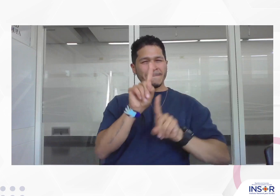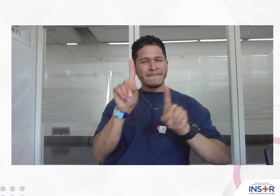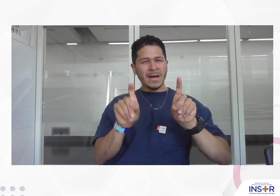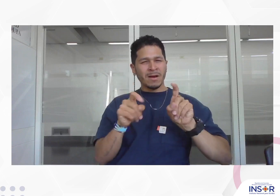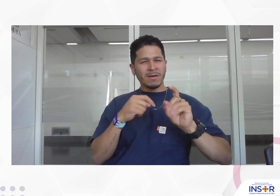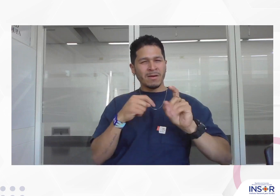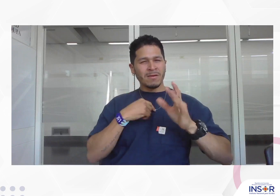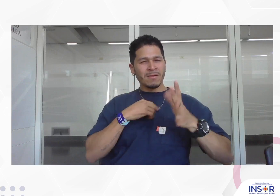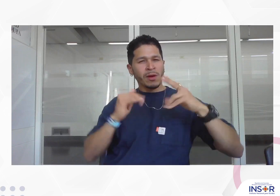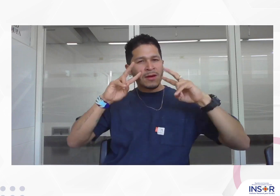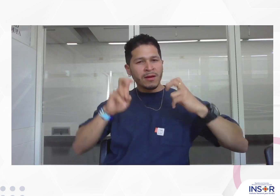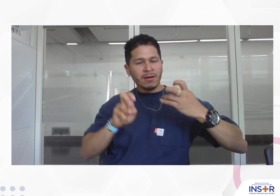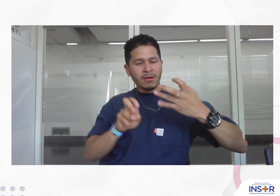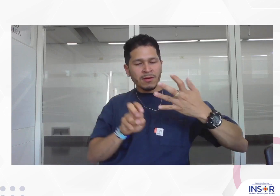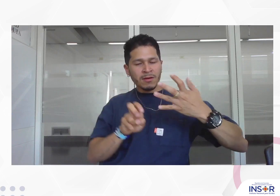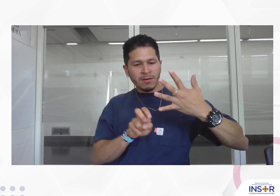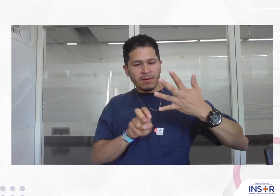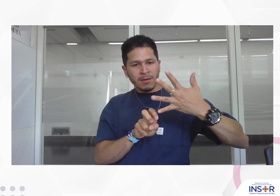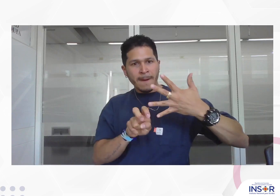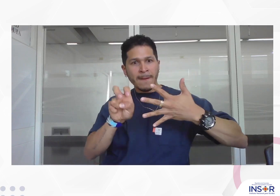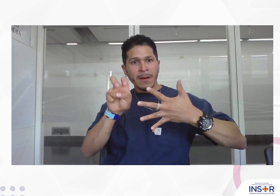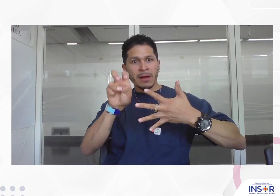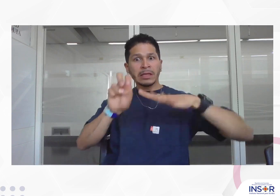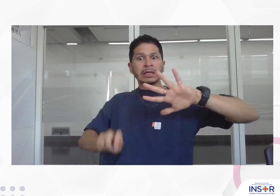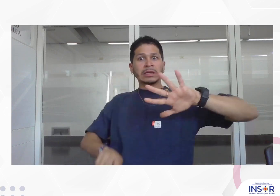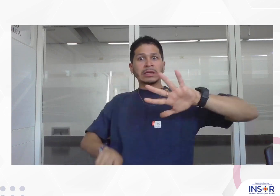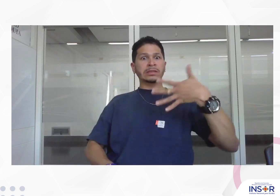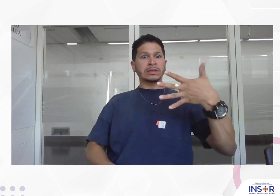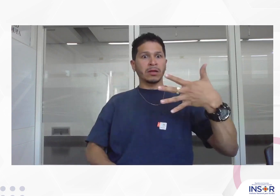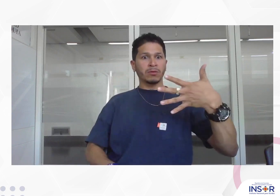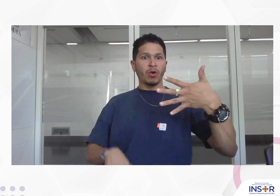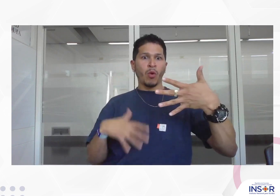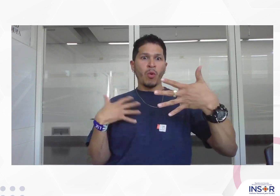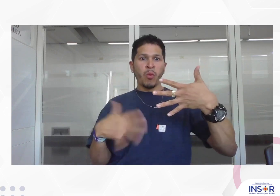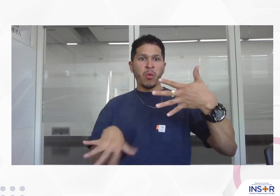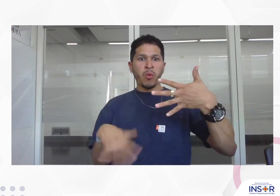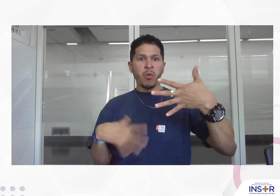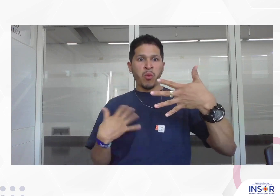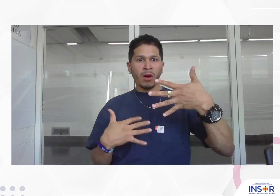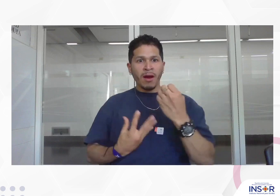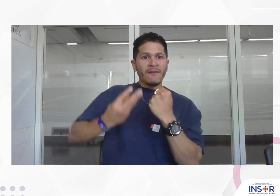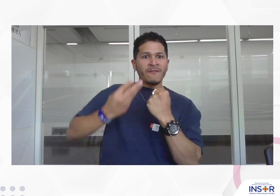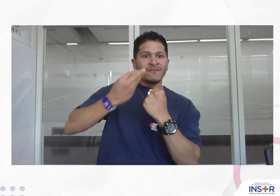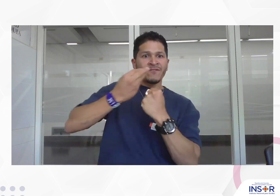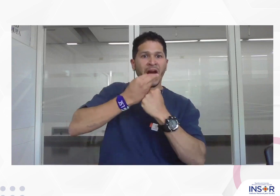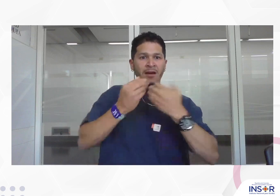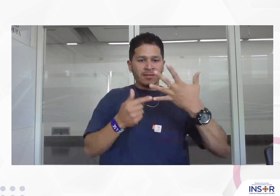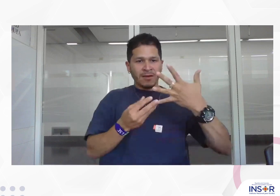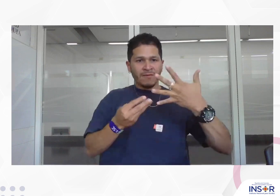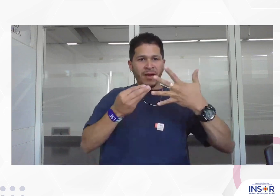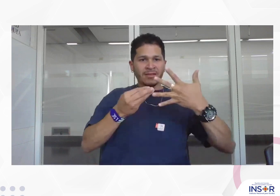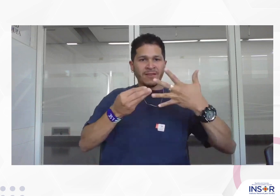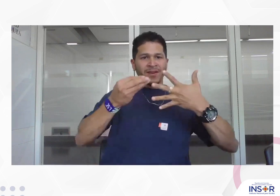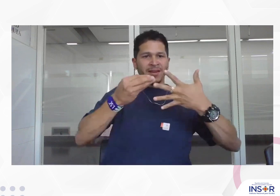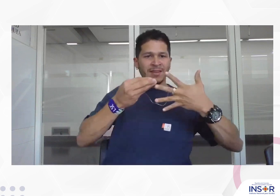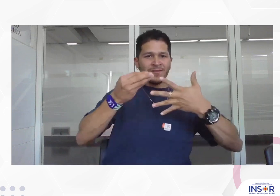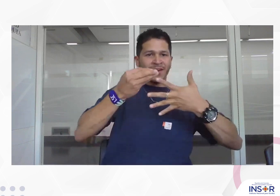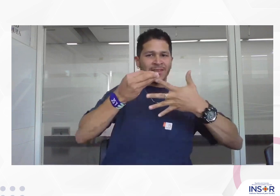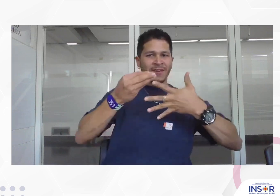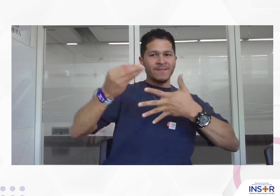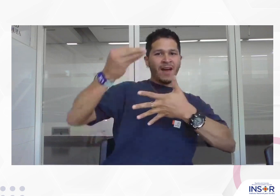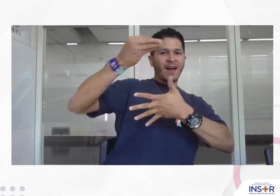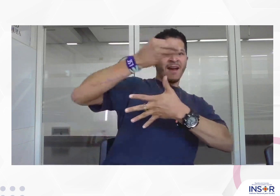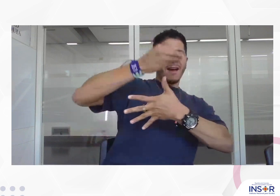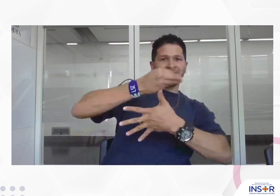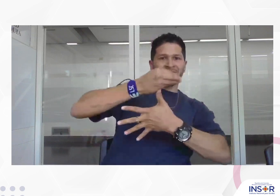a construir todo un proceso teórico. Como les mencionaba anteriormente, fui haciendo unas investigaciones que una